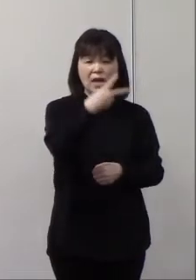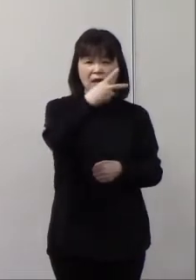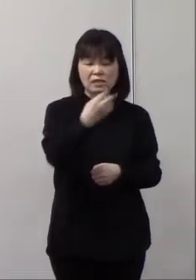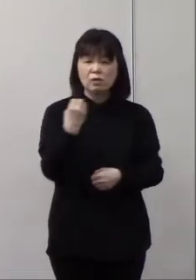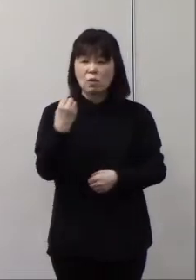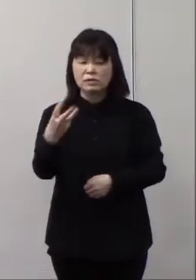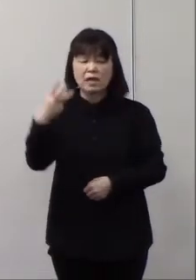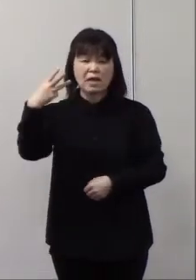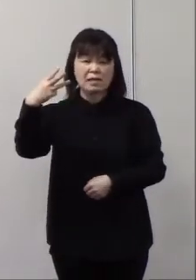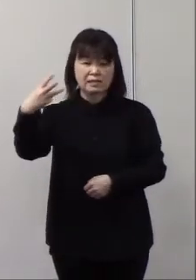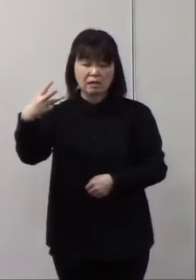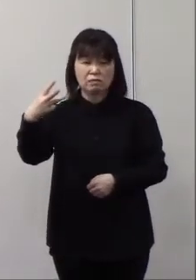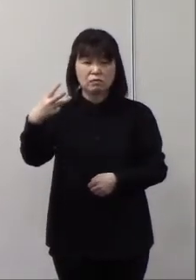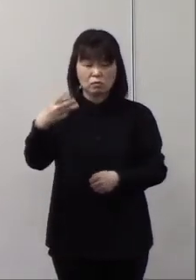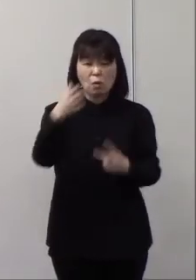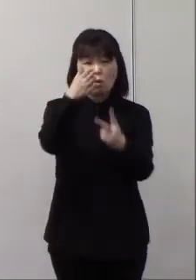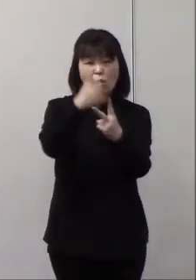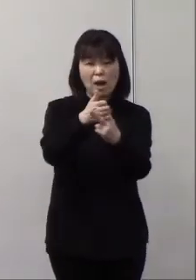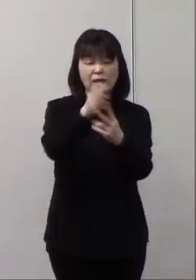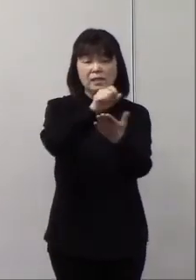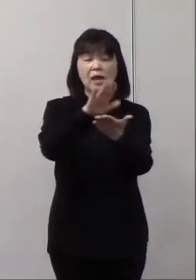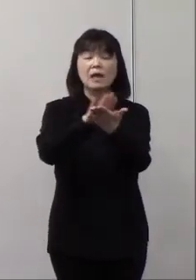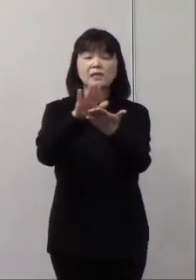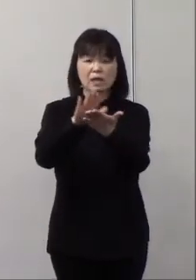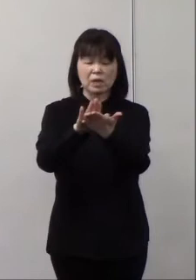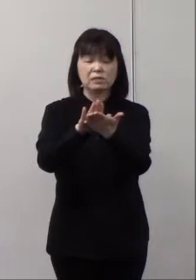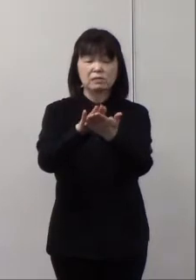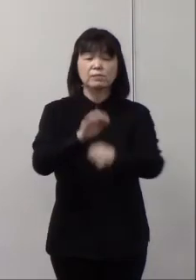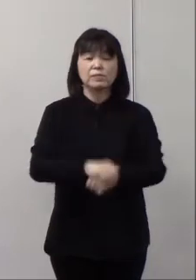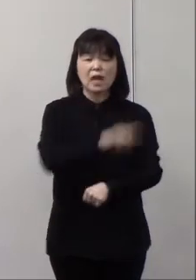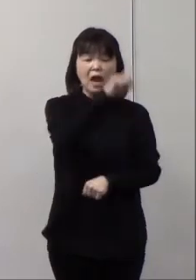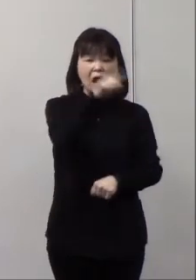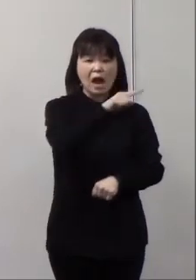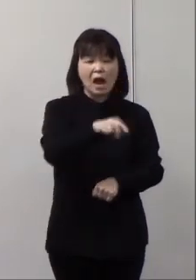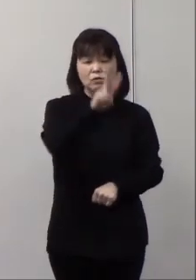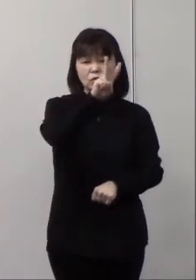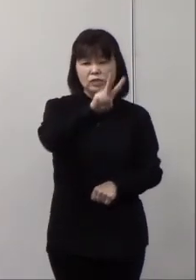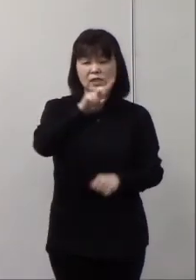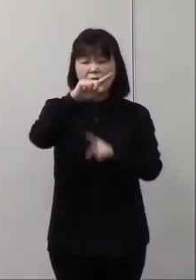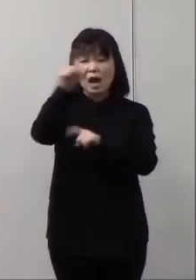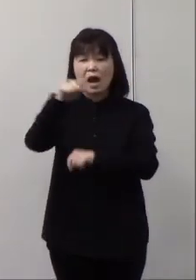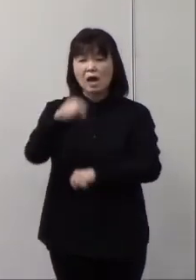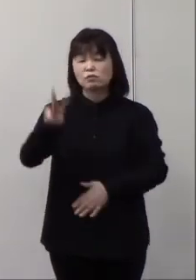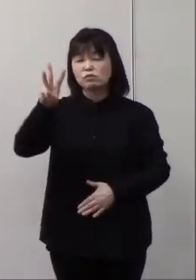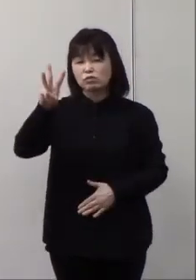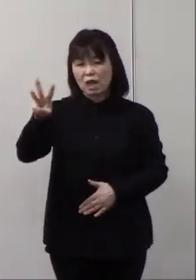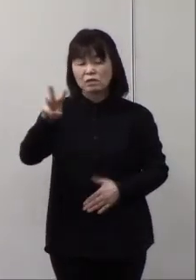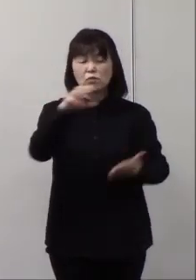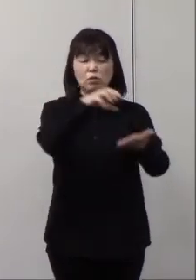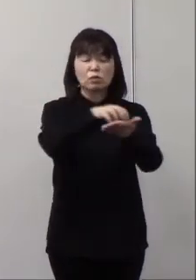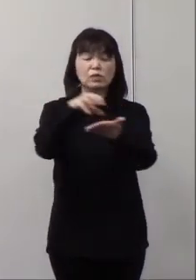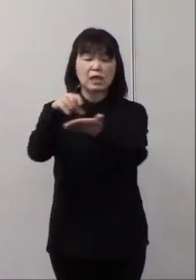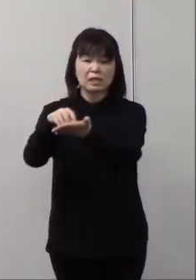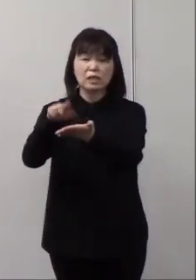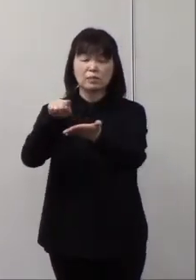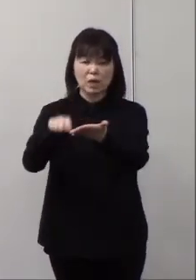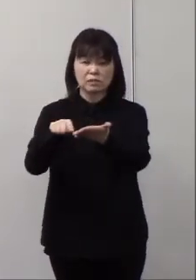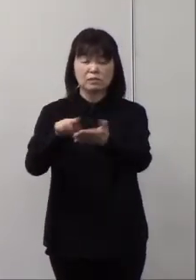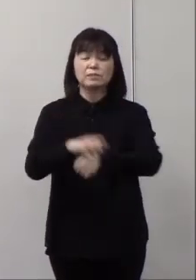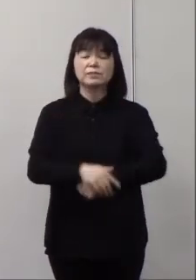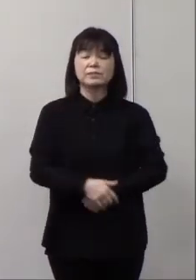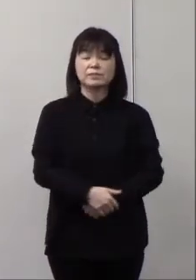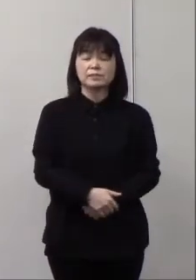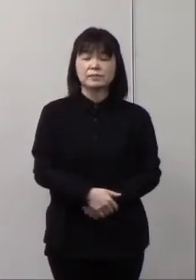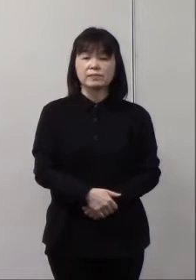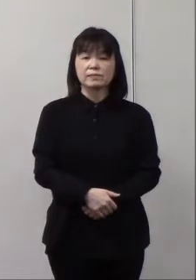が11回目の補正予算で、 R3 の方が第1回補正予算、それぞれ緊急経済対策として行う